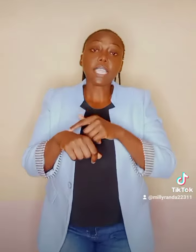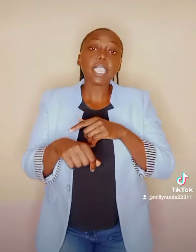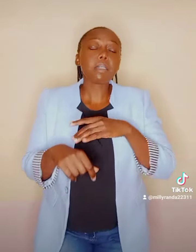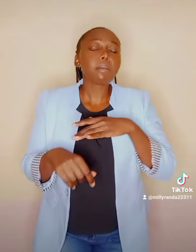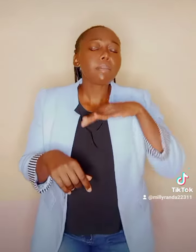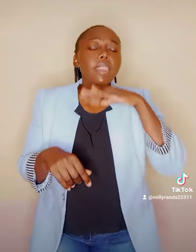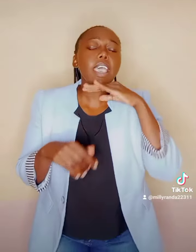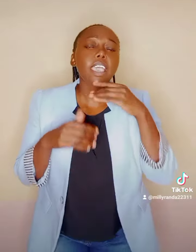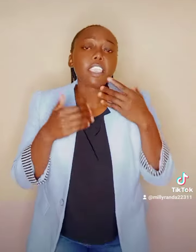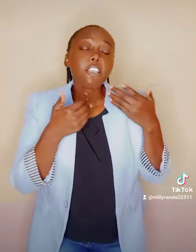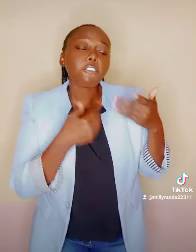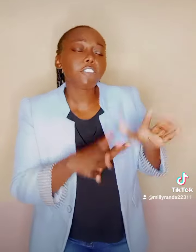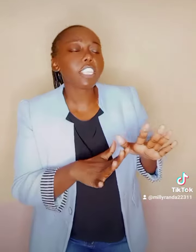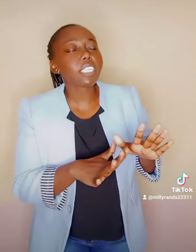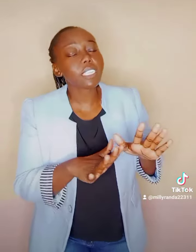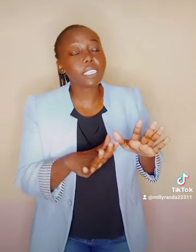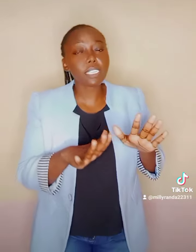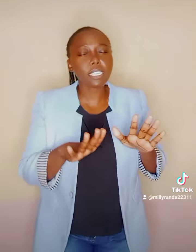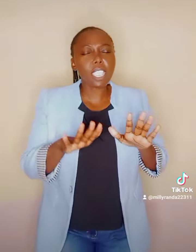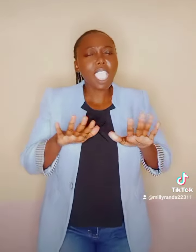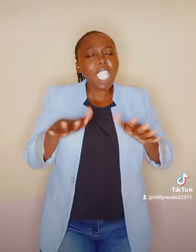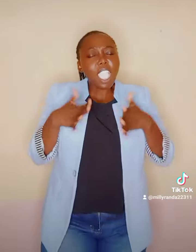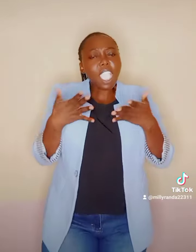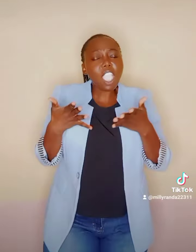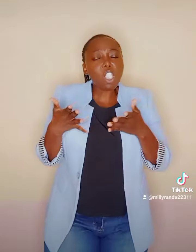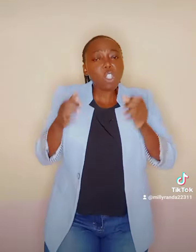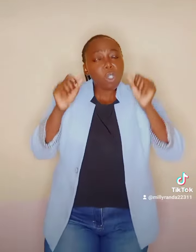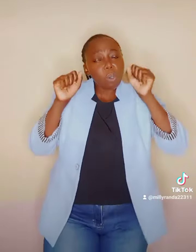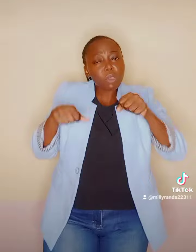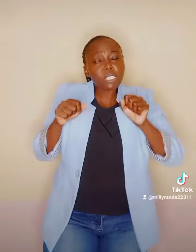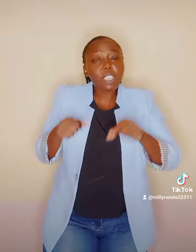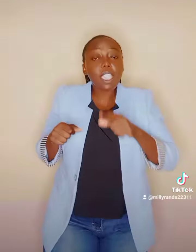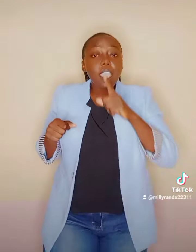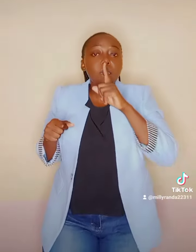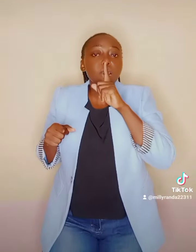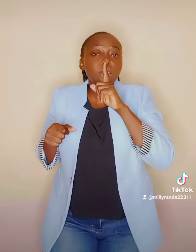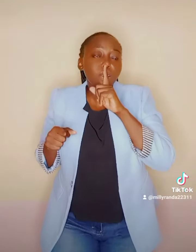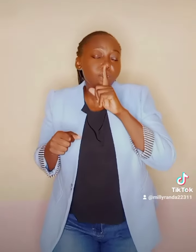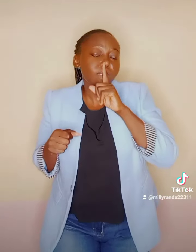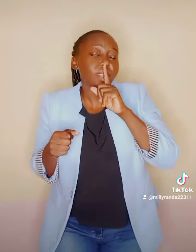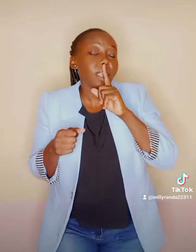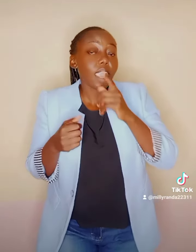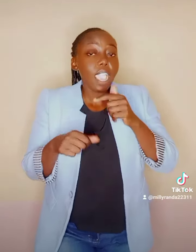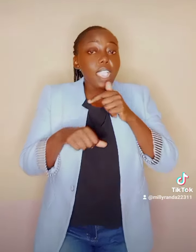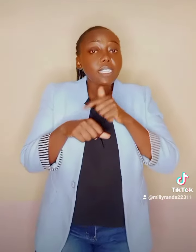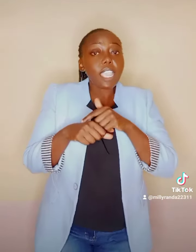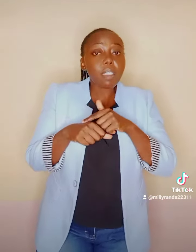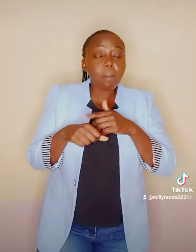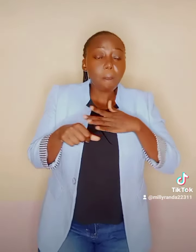nitaporudi mavumbini. Nitawezaje kunyamaza kimya? Sauti yangu bado ina nguvu.